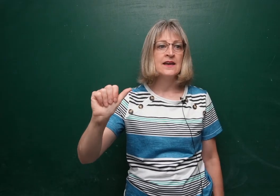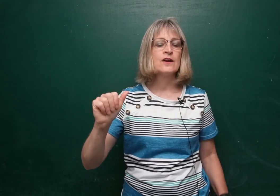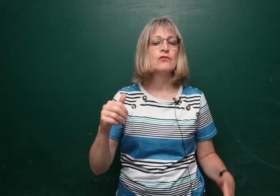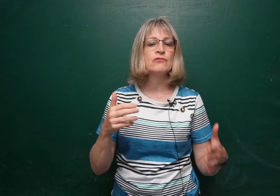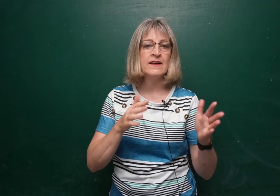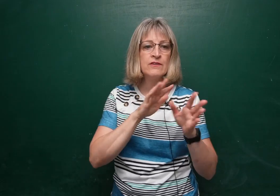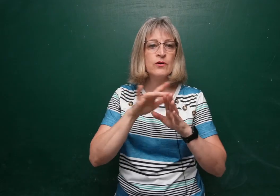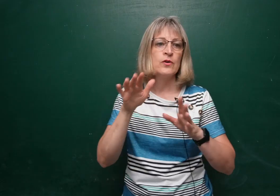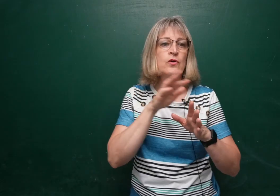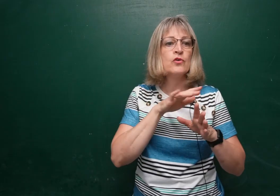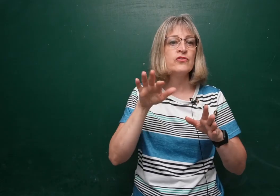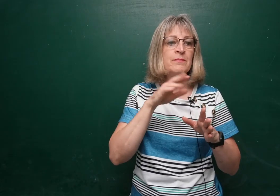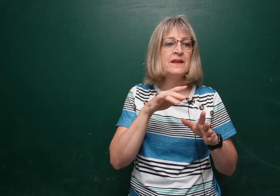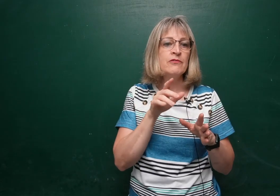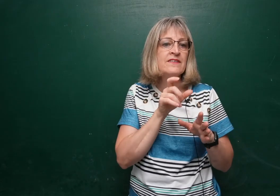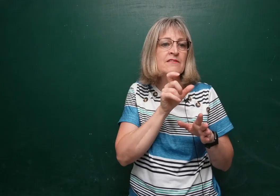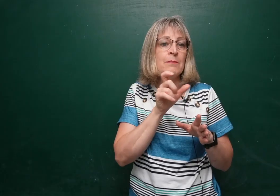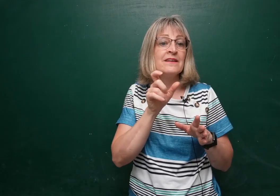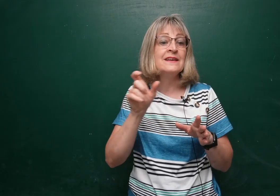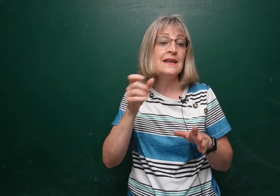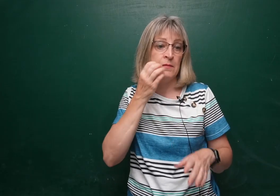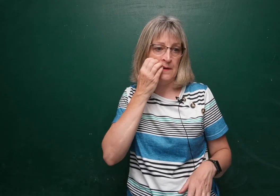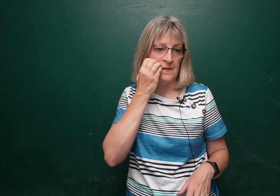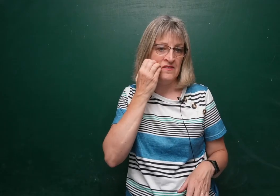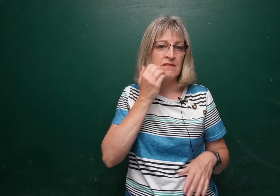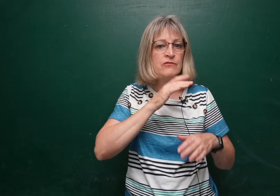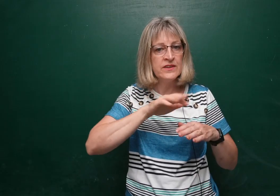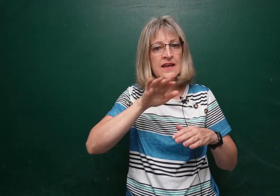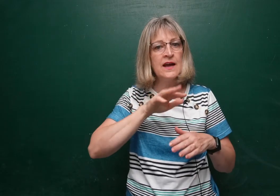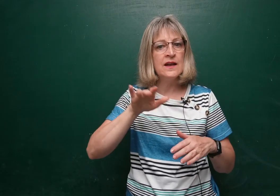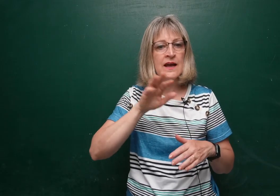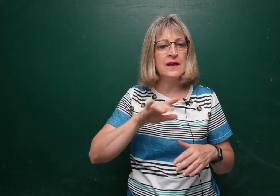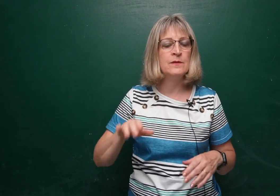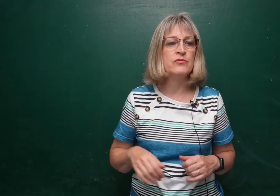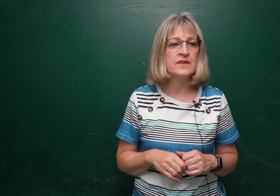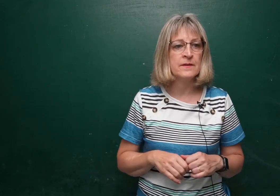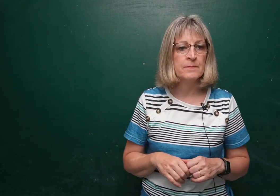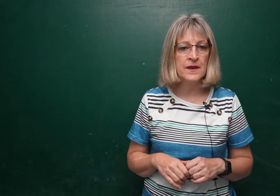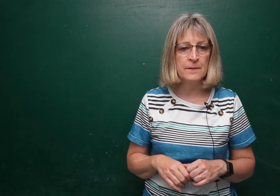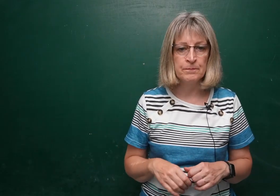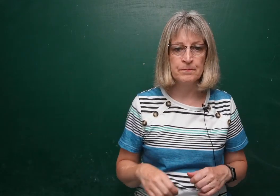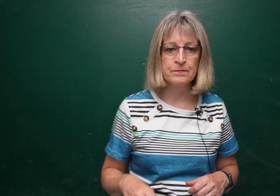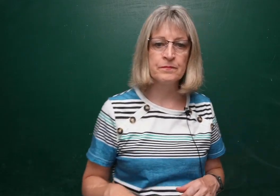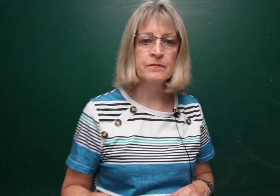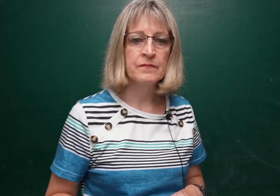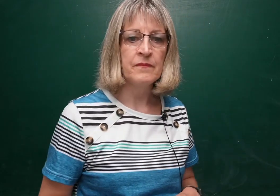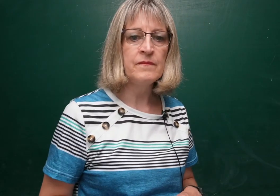Quand vous faites, que vous appelez, il faut essayer de faire par syllabe. Ça va vous aider à aller plus vite. Hein. Si